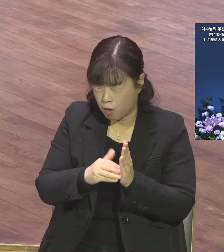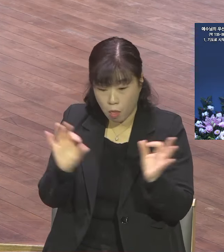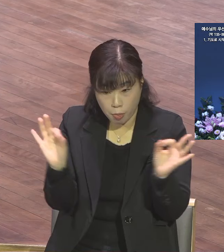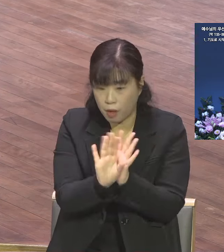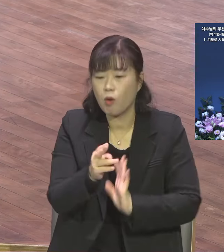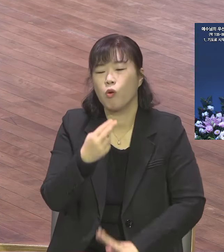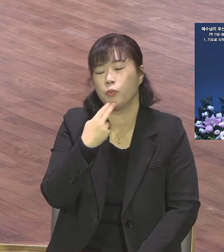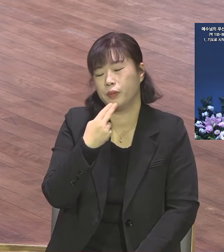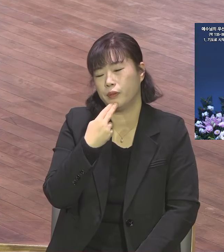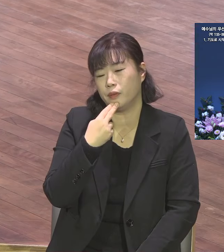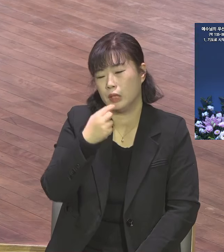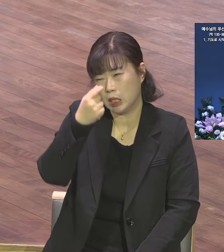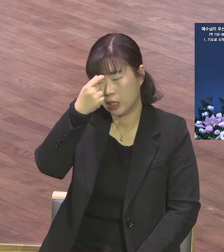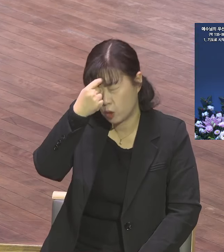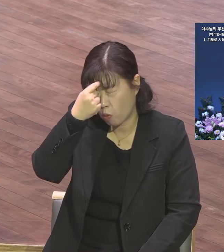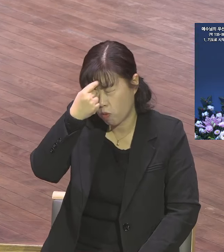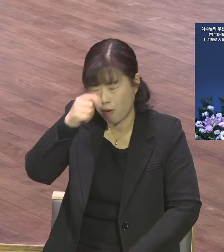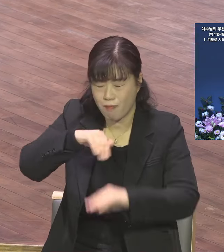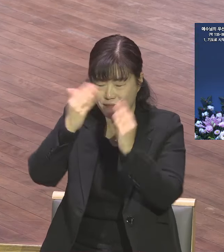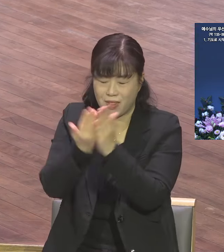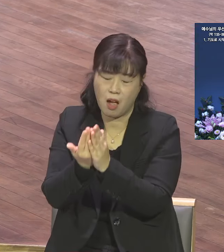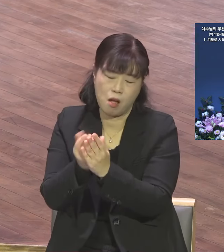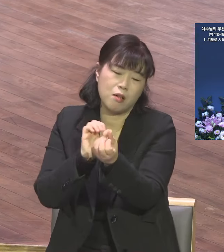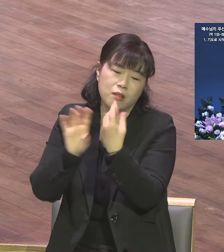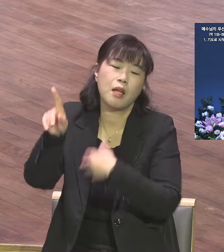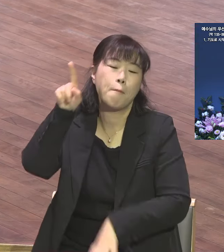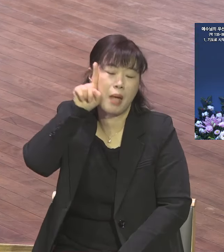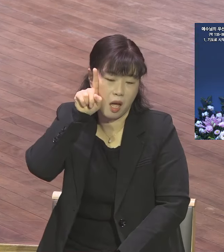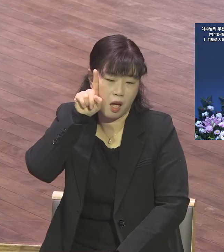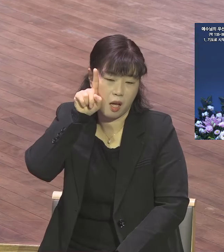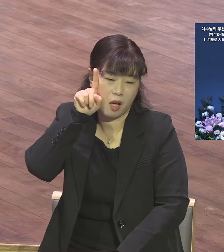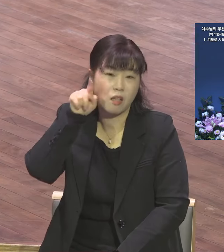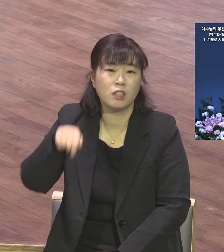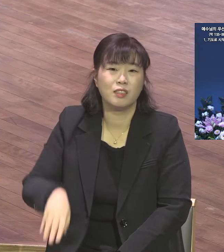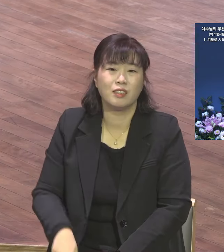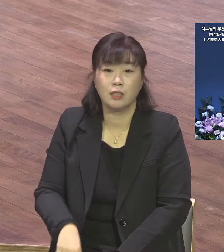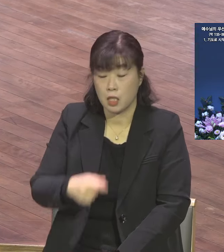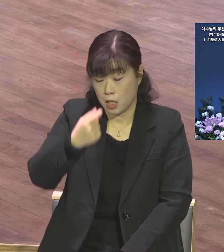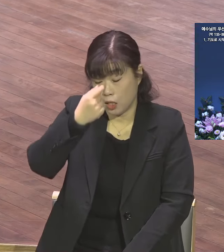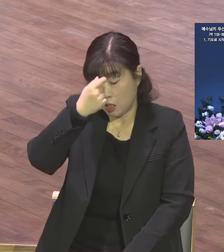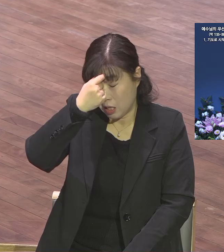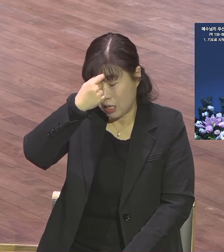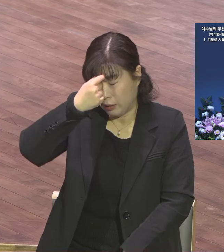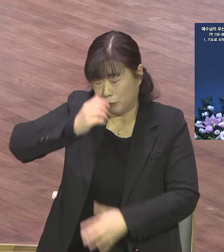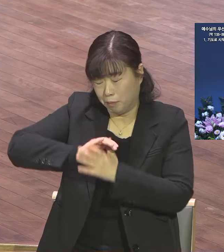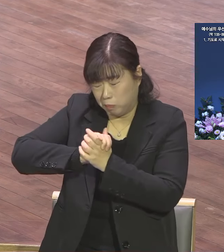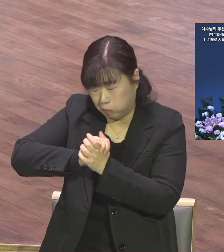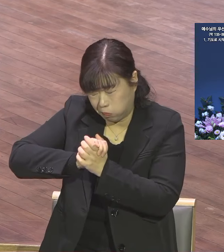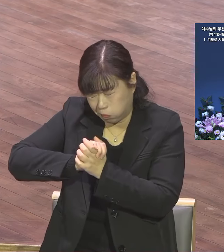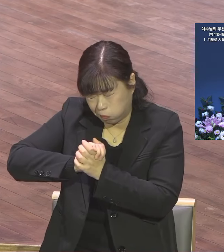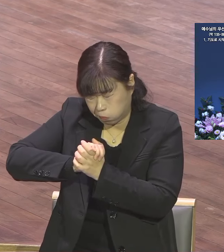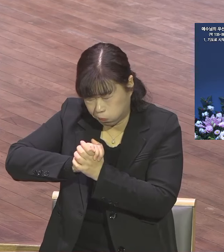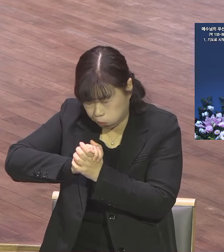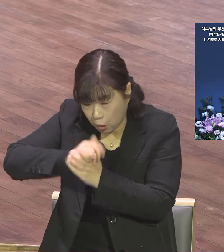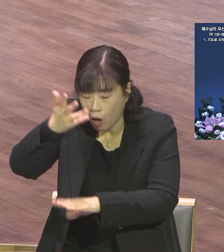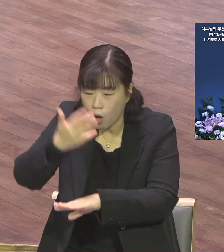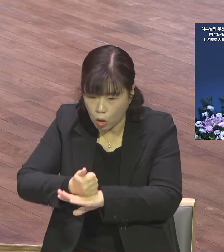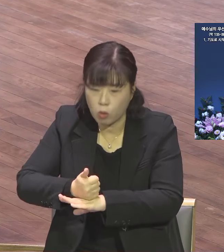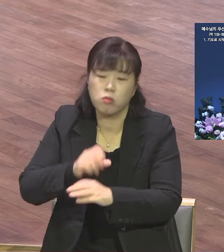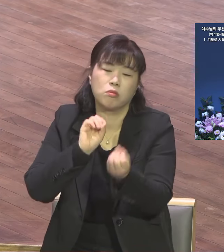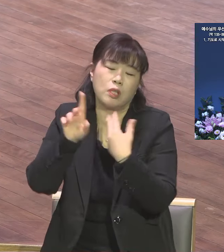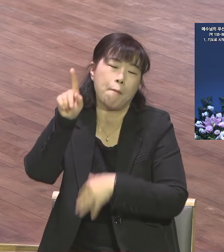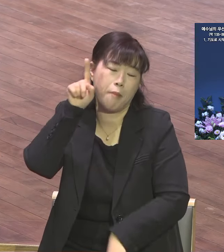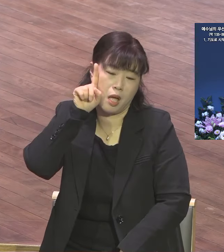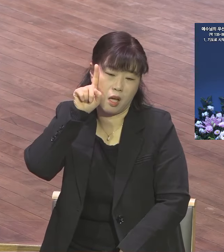이름을 기도한 것은요 한마디도 없어지지 않는다니까요. 녹음을 해놓으면 녹음이 있는 것 있는데 어떻게 하나님 앞에